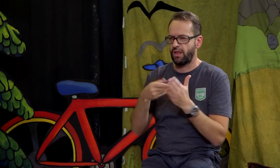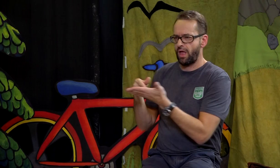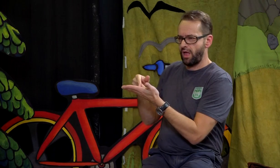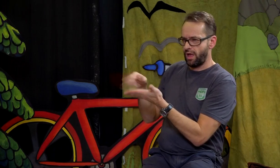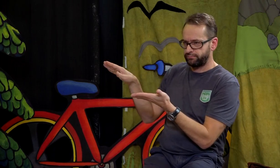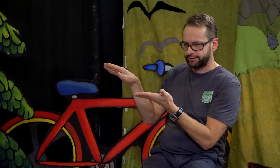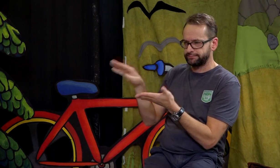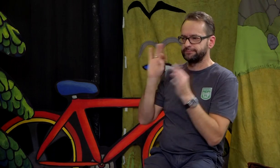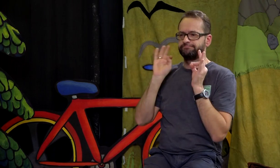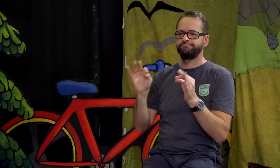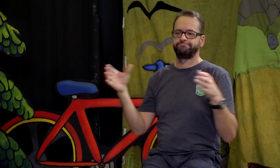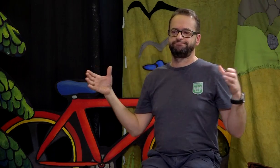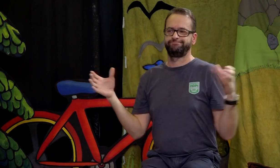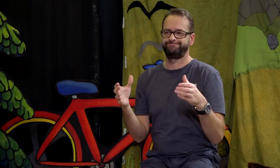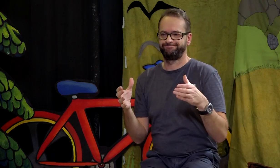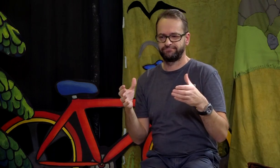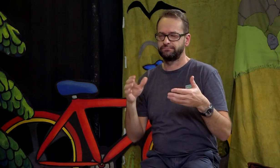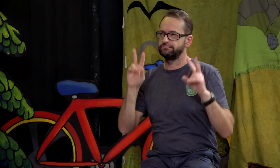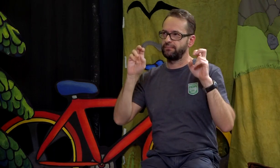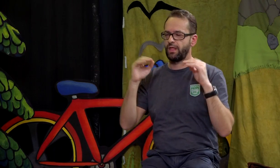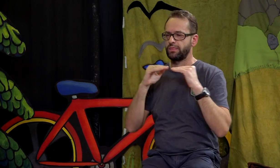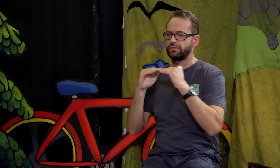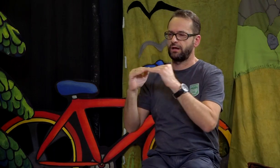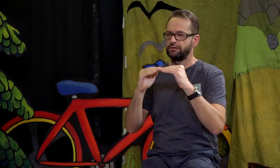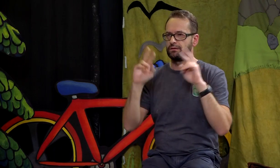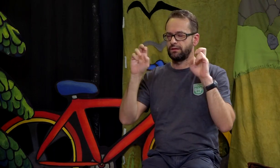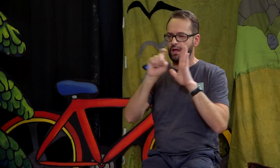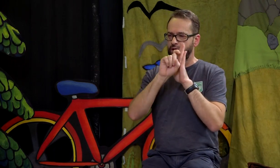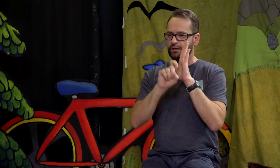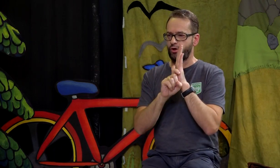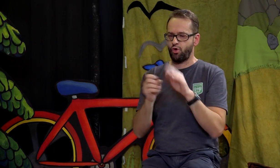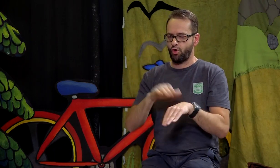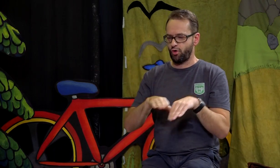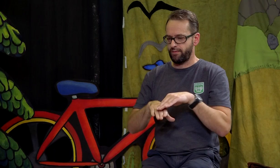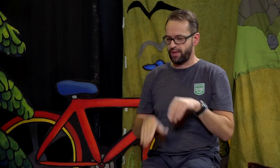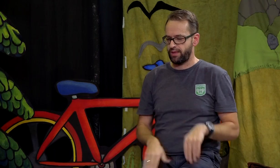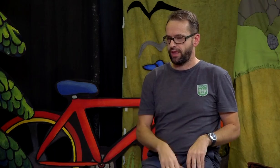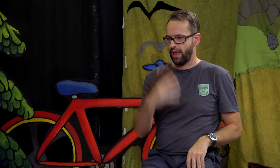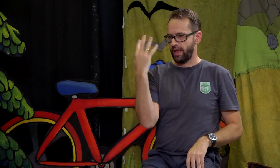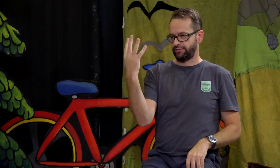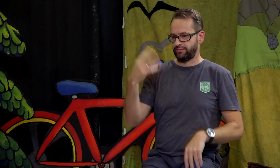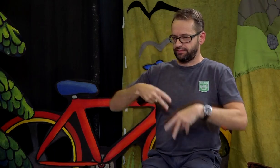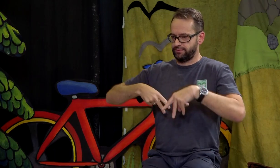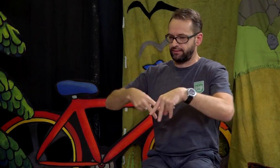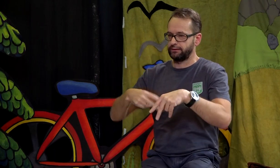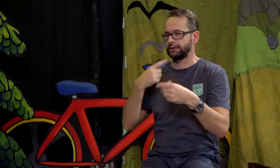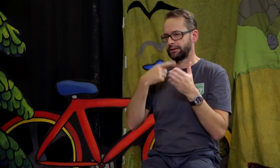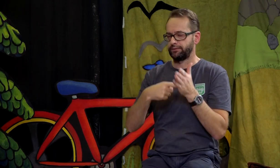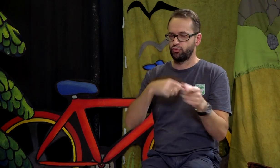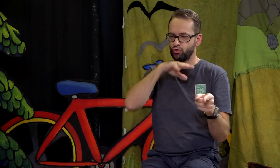päättivät karkottaa maanviljelijä ja perustivat oman niin kuin tasavallan, omat säännöt. Ja 4-jalkaiset, siinä oli